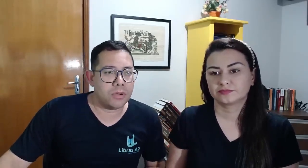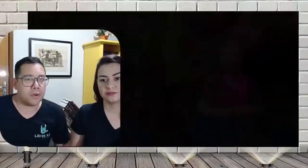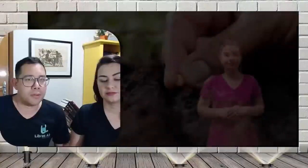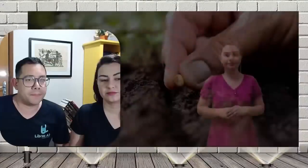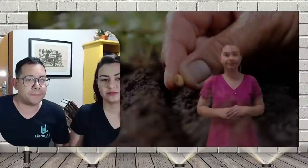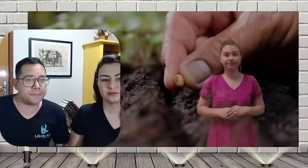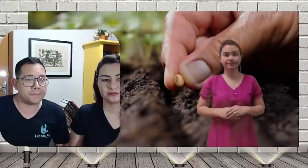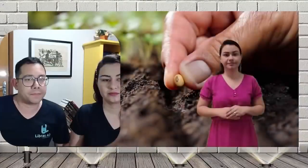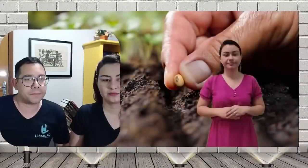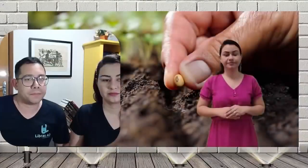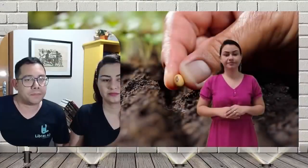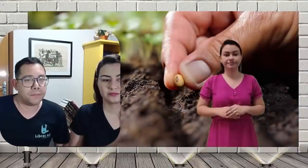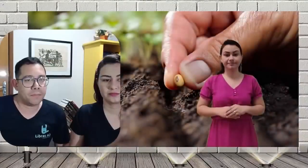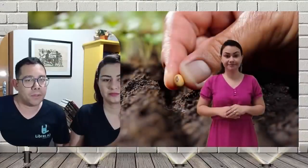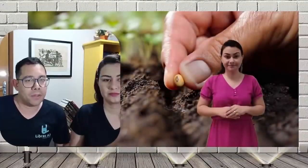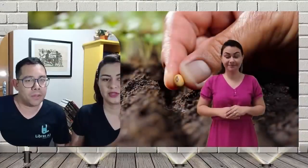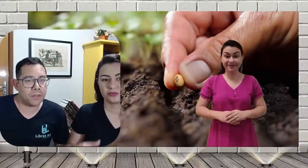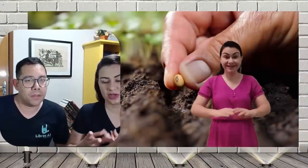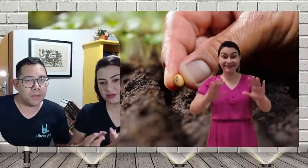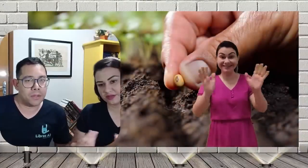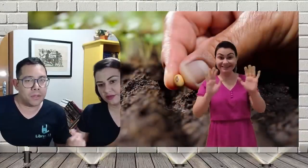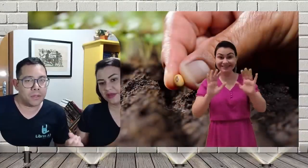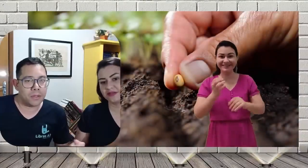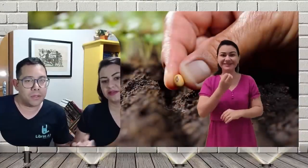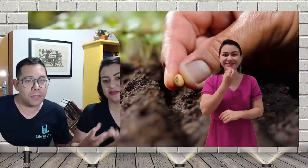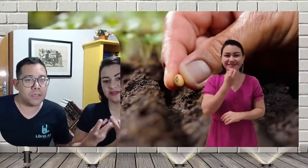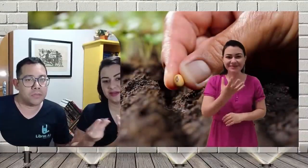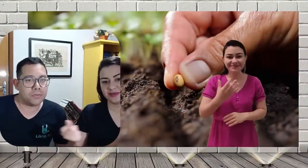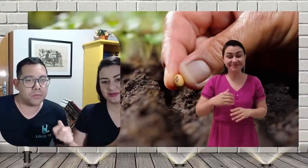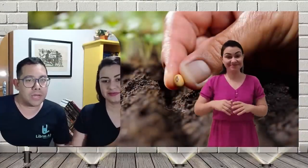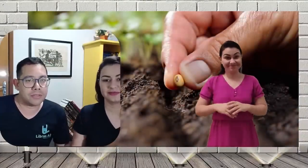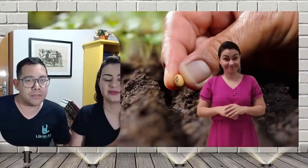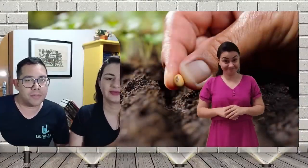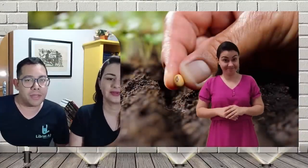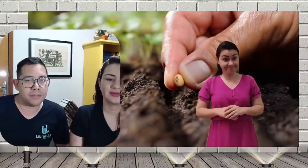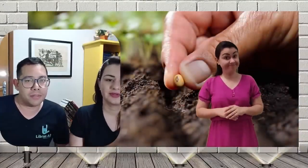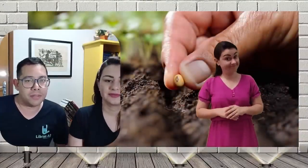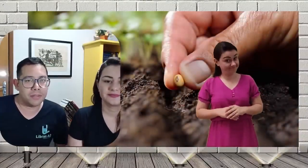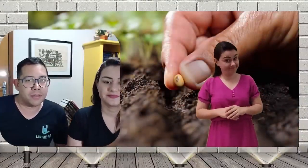agora. Que no caso as sementes, né? Isso, no caso a semente.